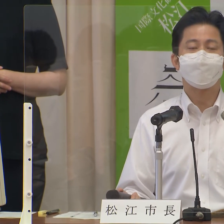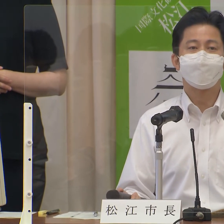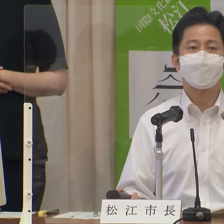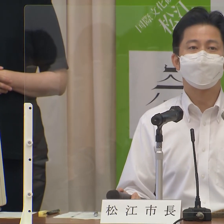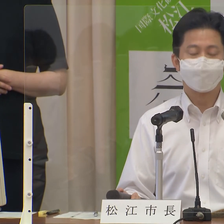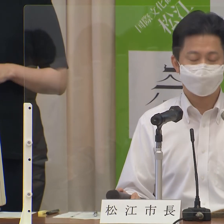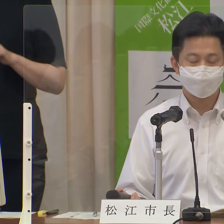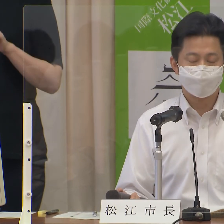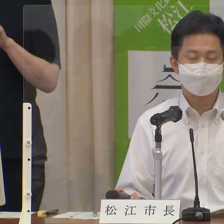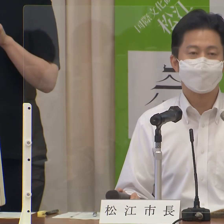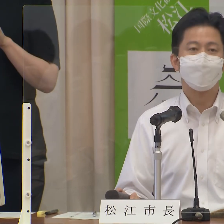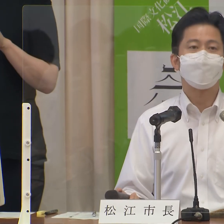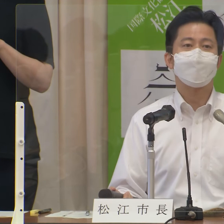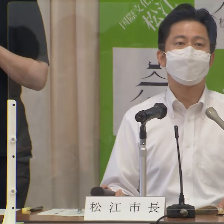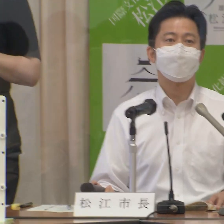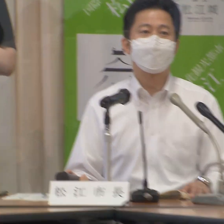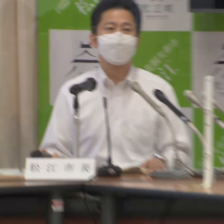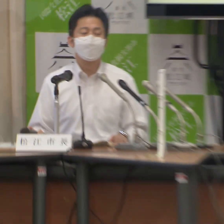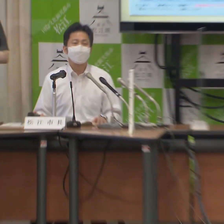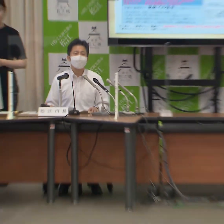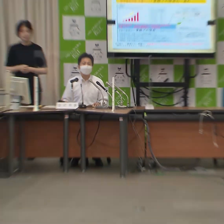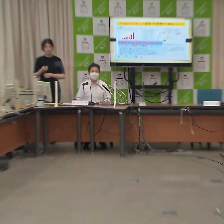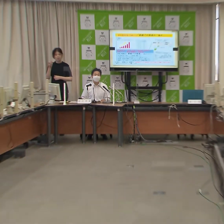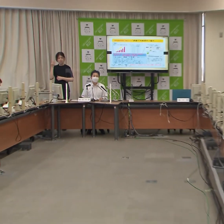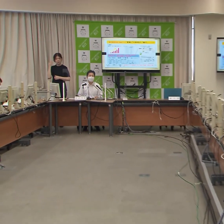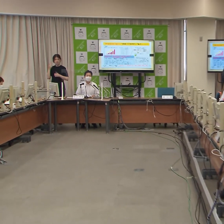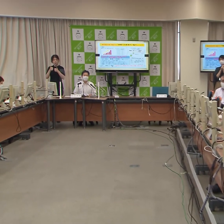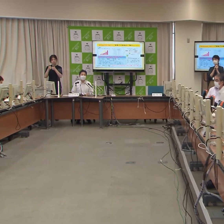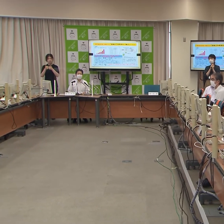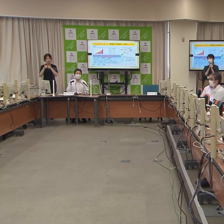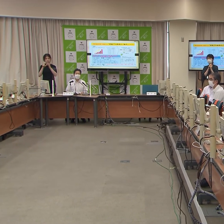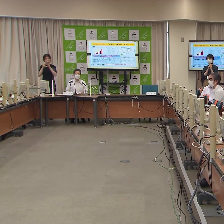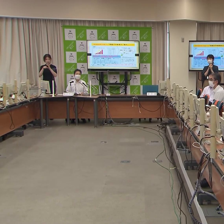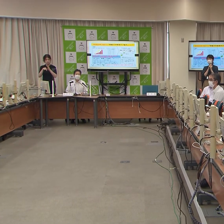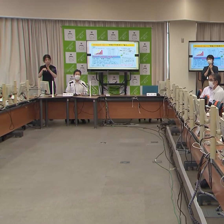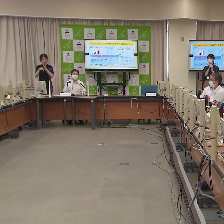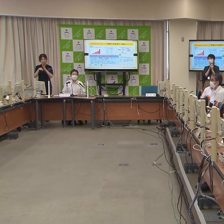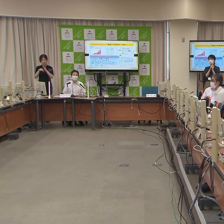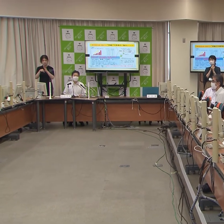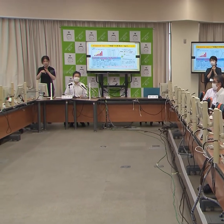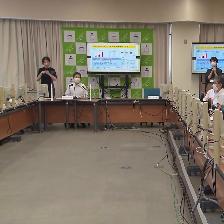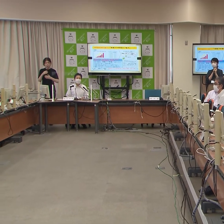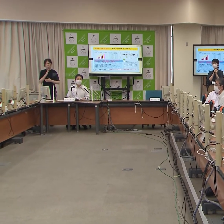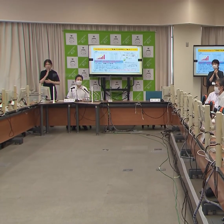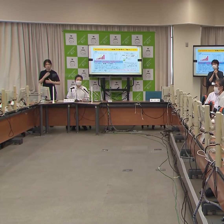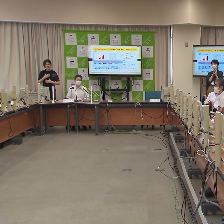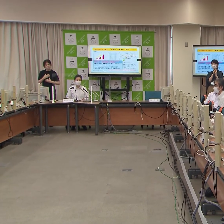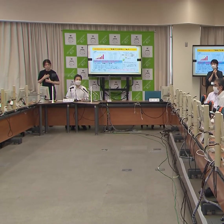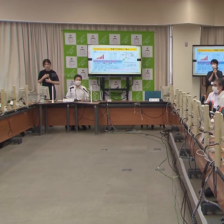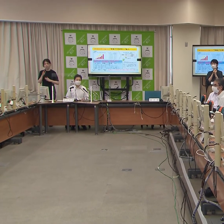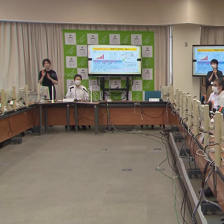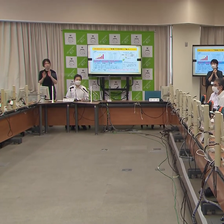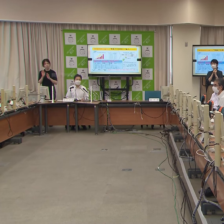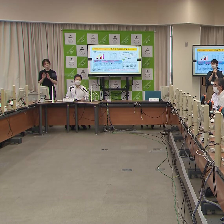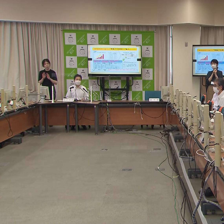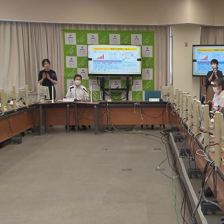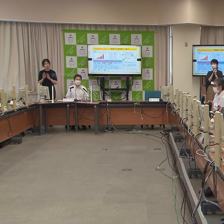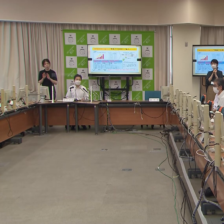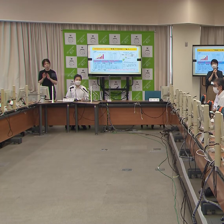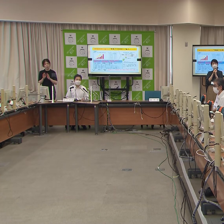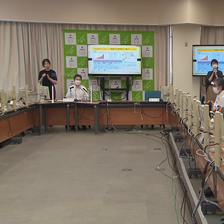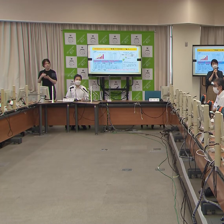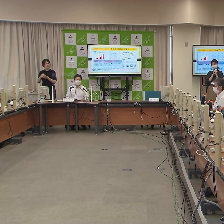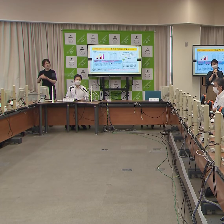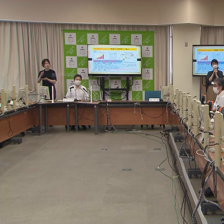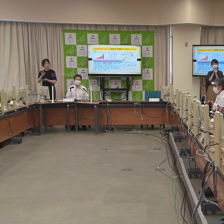NHK の堀場です。前回の会議では、これ深刻な状況だと藤山市長おっしゃっていましたが、まあ、今